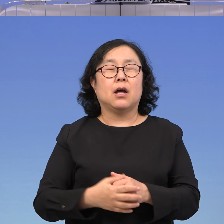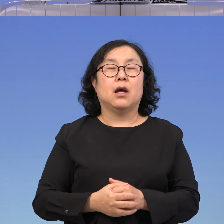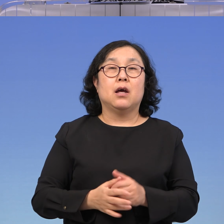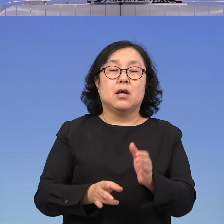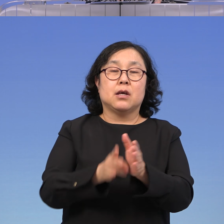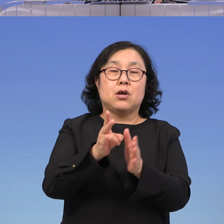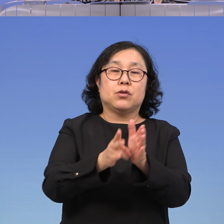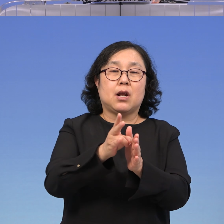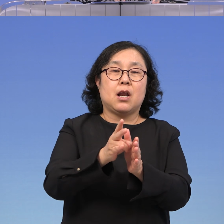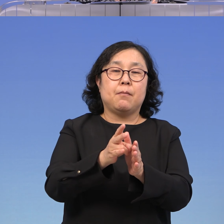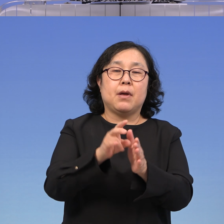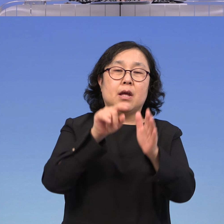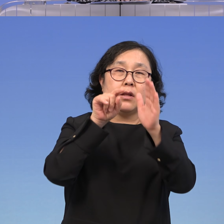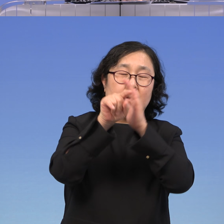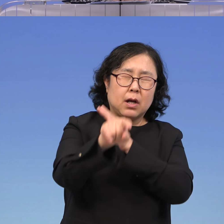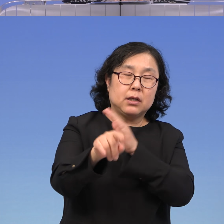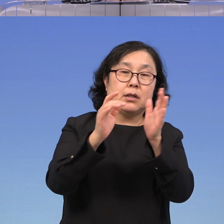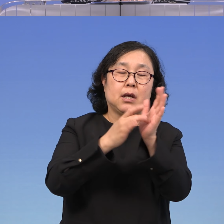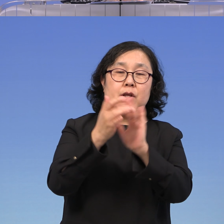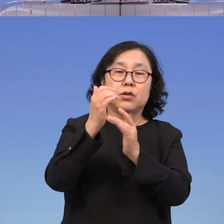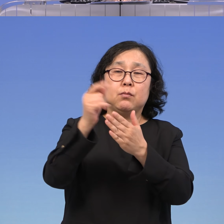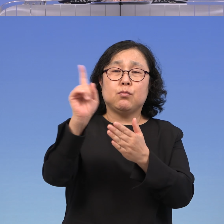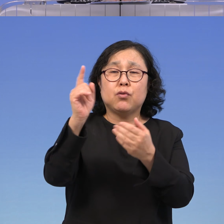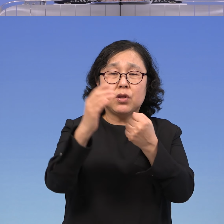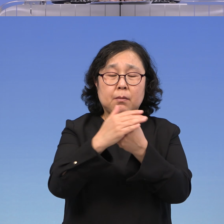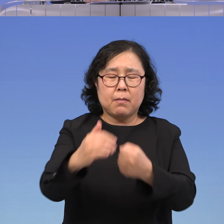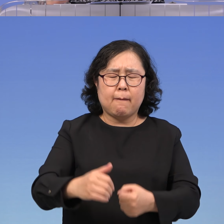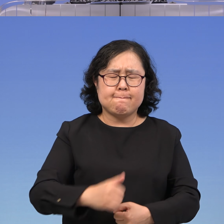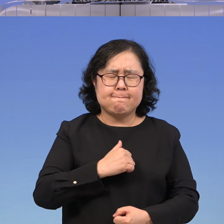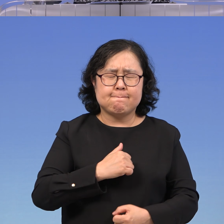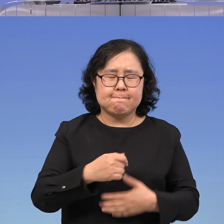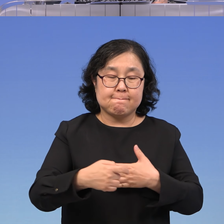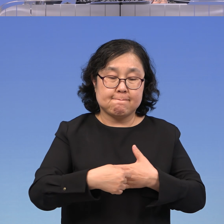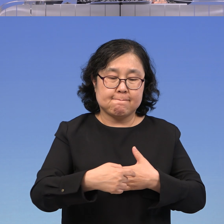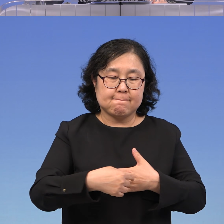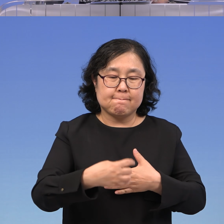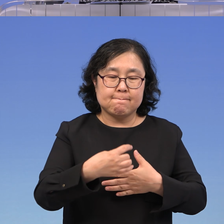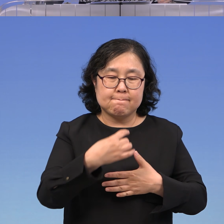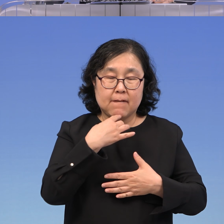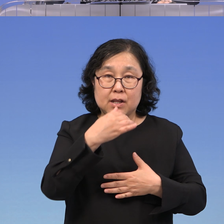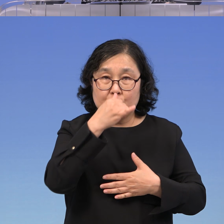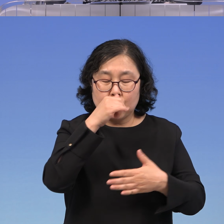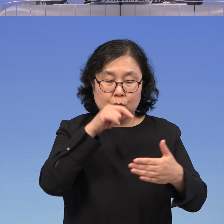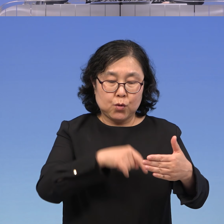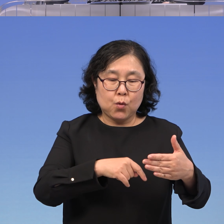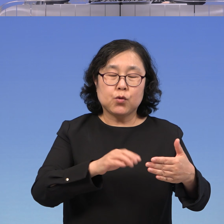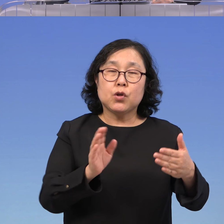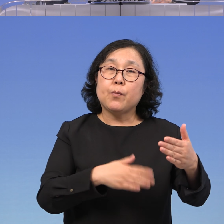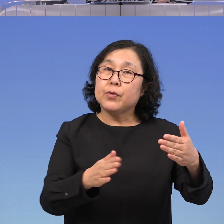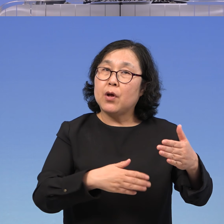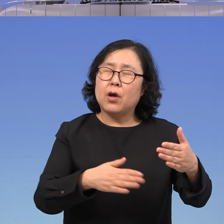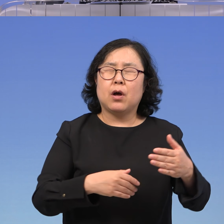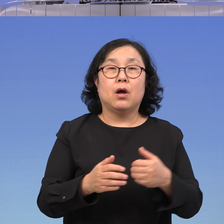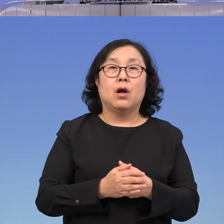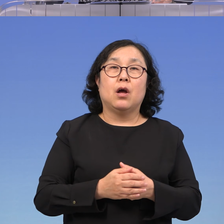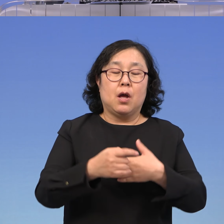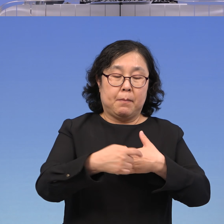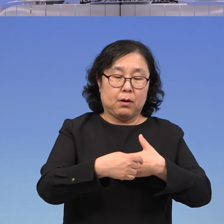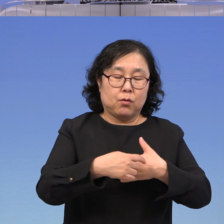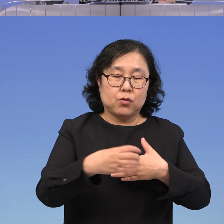여러분 예루살렘 입성 하신 예수님 무엇으로 분노 아셨습니까 금남 번지르르 하고 내실은 없는 밖으로는